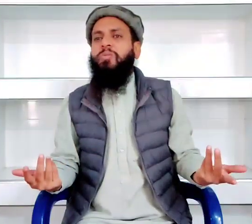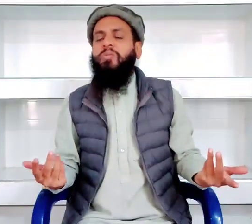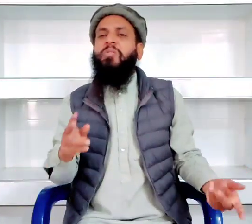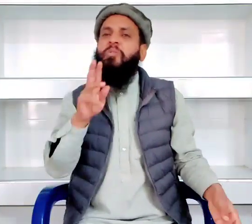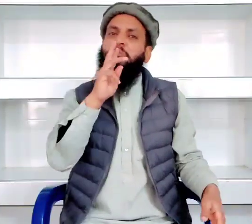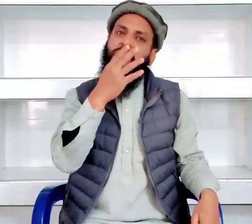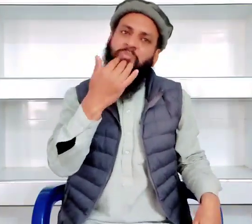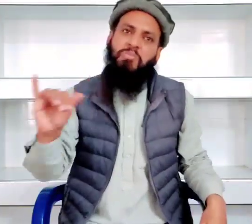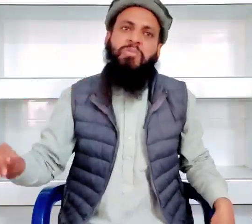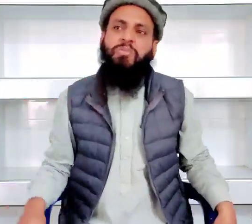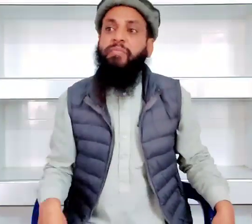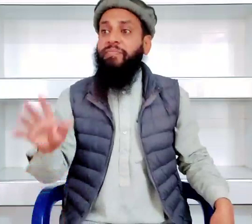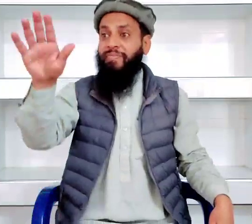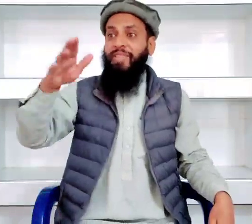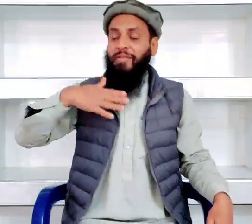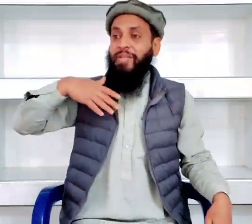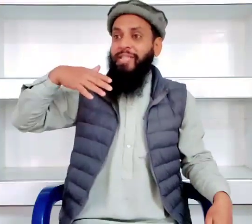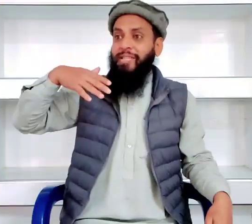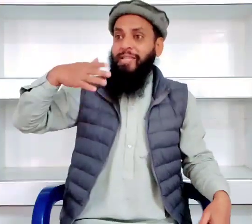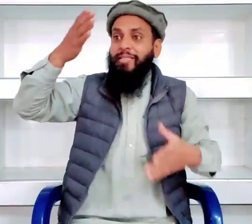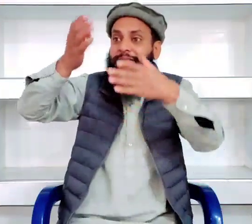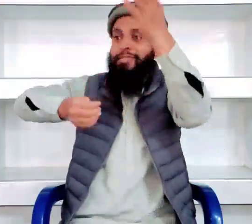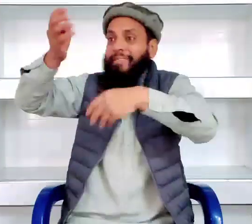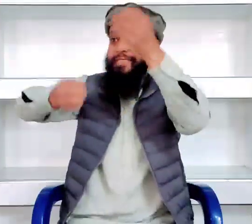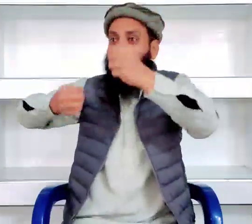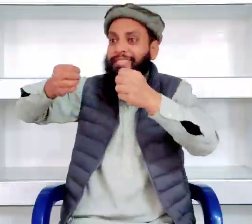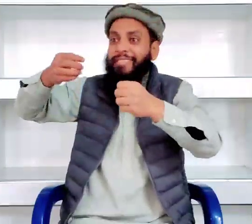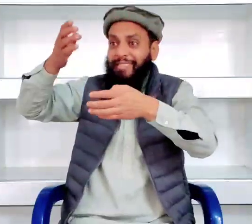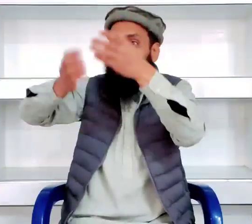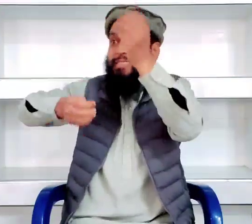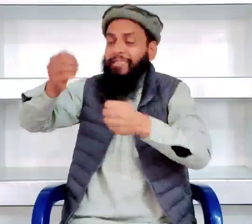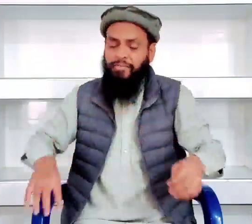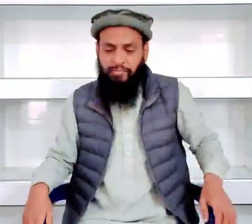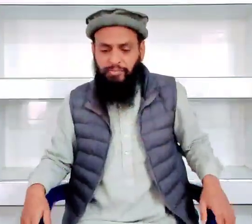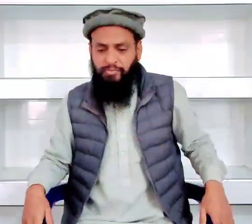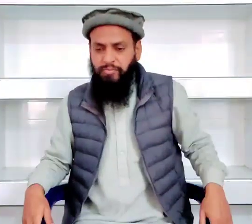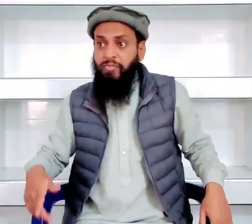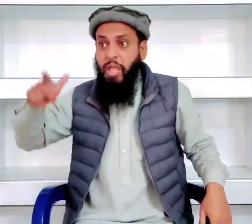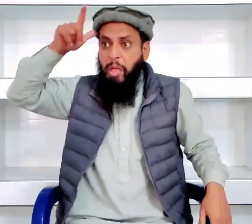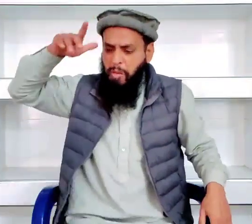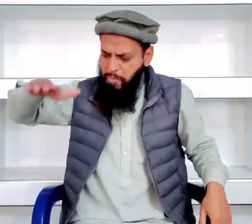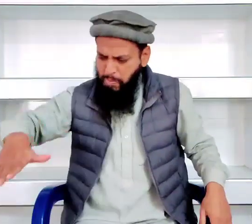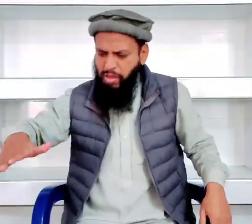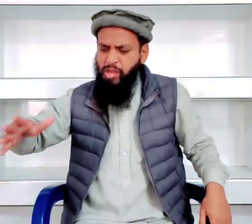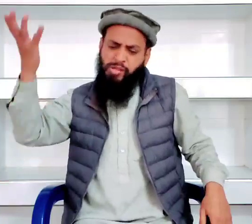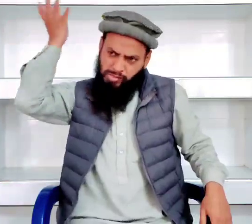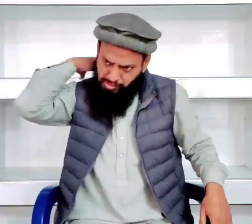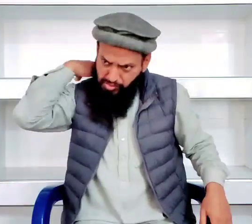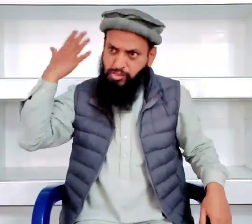ਕਸਾਈ ਦੇ ਕੋਲ ਜਾਂਦਾ ਤੇ ਜ਼ਿੰਦਾ ਜਾਨਵਰ ਦੇਖ ਕੇ ਉਹਦੇ ਕੋਲੋਂ ਗੋਸ਼ਤ ਖਰੀਦ ਲੈਂਦਾ ਤੇ ਇਹਦੇ ਬਾਰੇ ਹਦੀਸ ਦੇ ਅੰਦਰ ਲਫ਼ਜ਼ ਸੁਣੋ